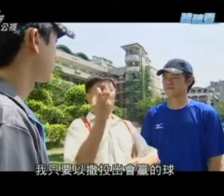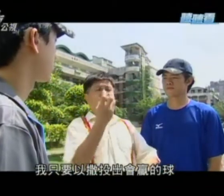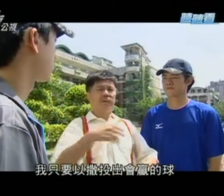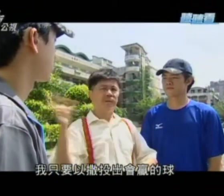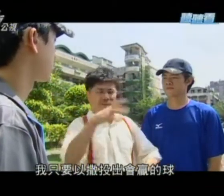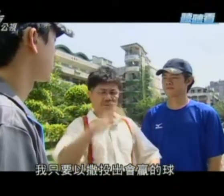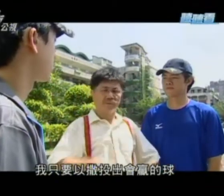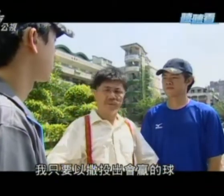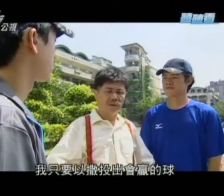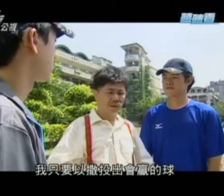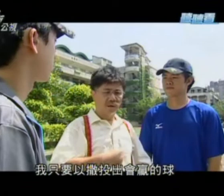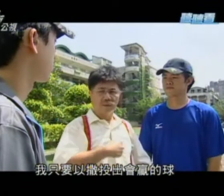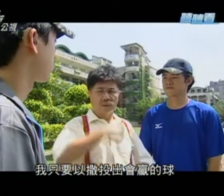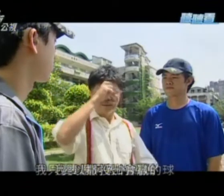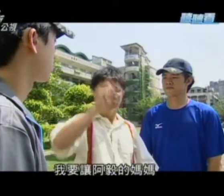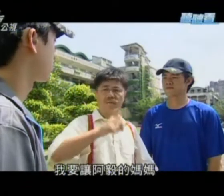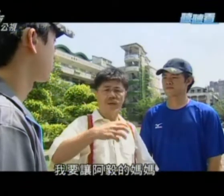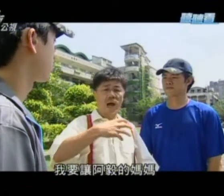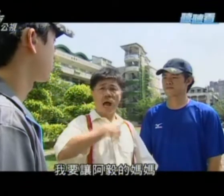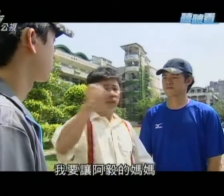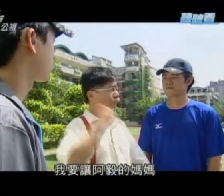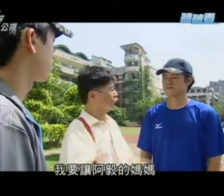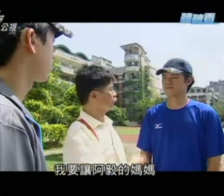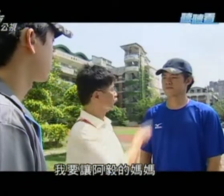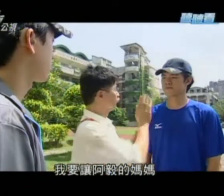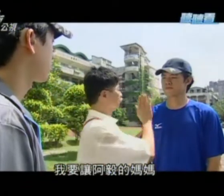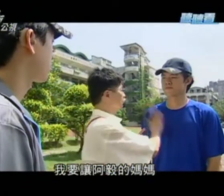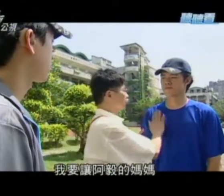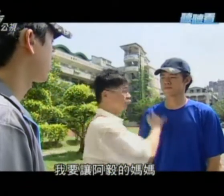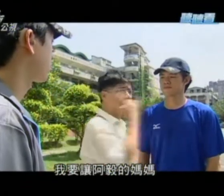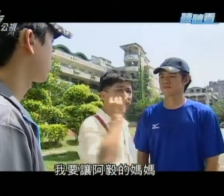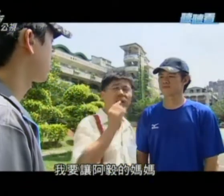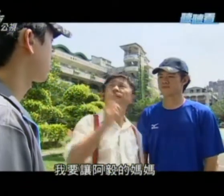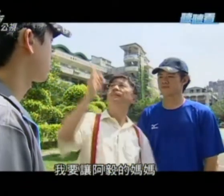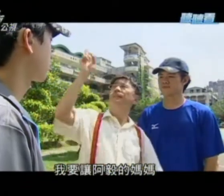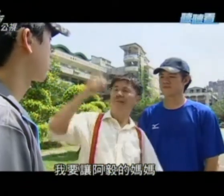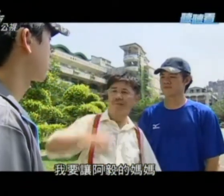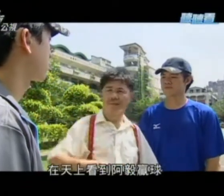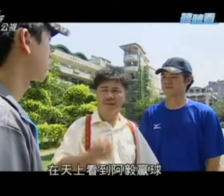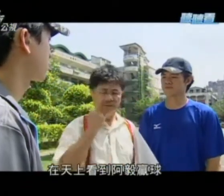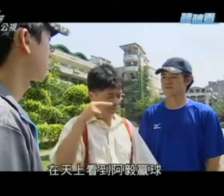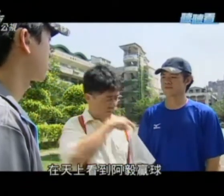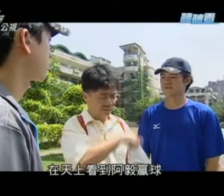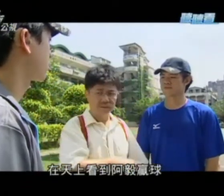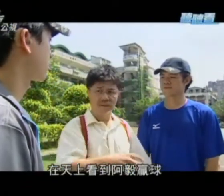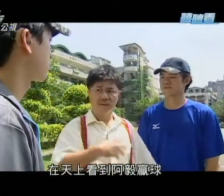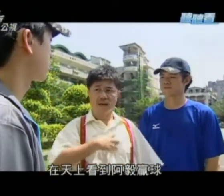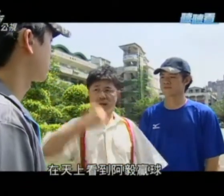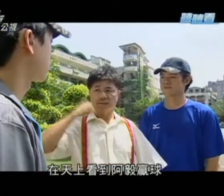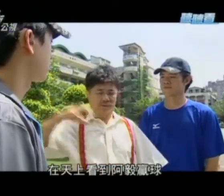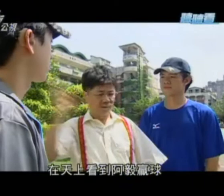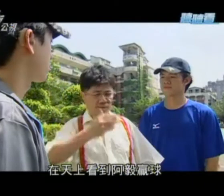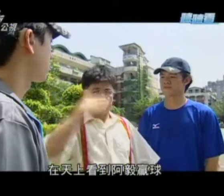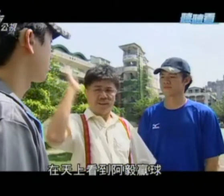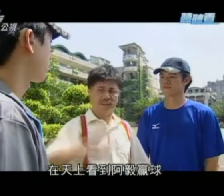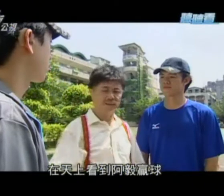赢的球。我要让阿义的妈妈在天上看到阿义赢球。